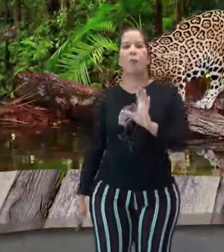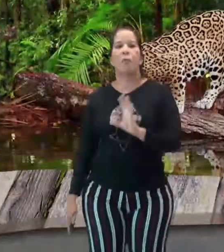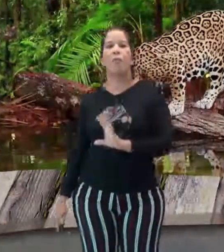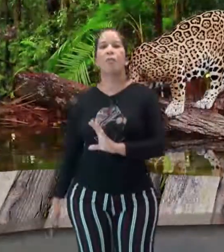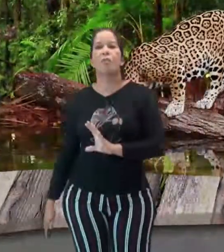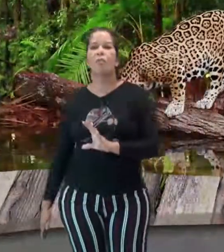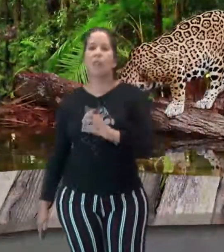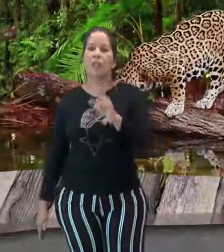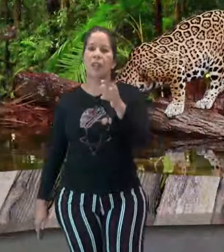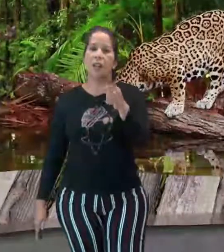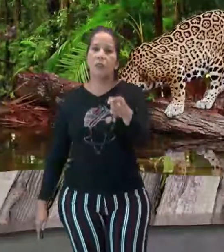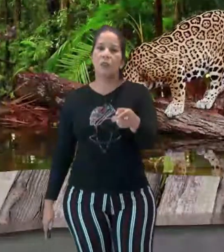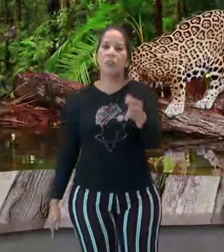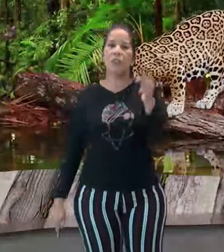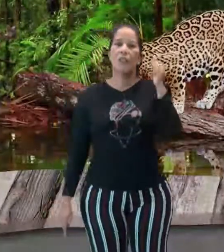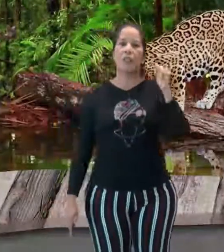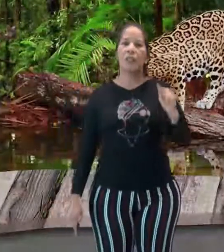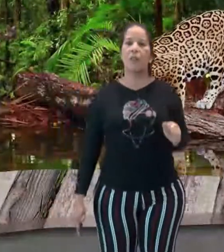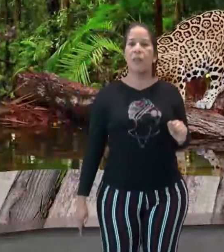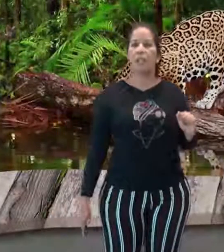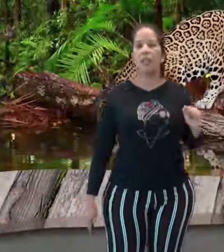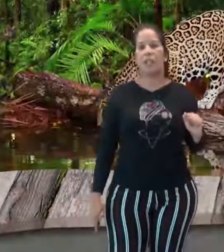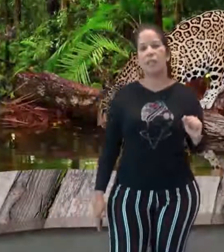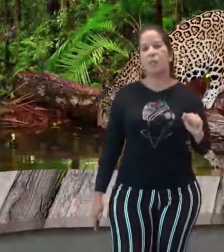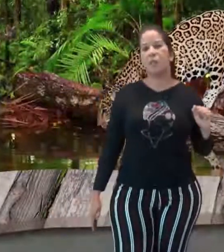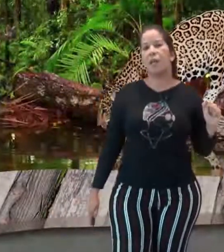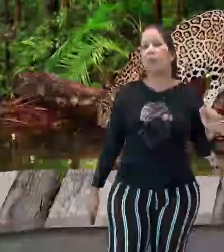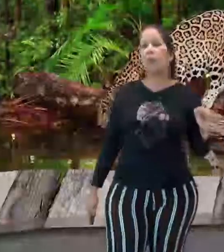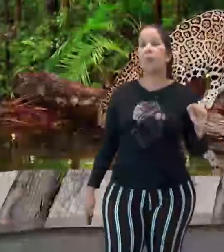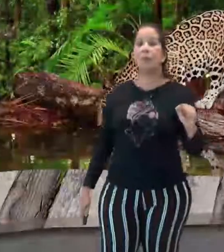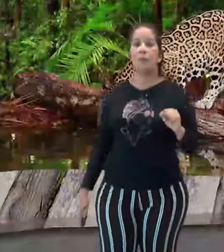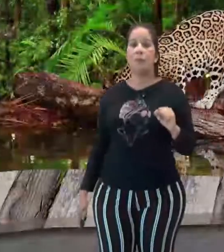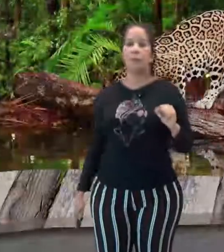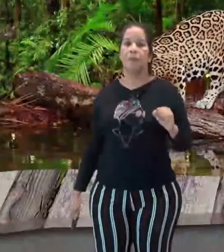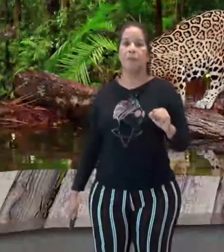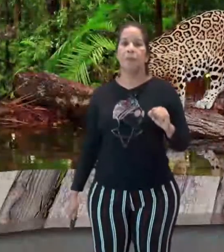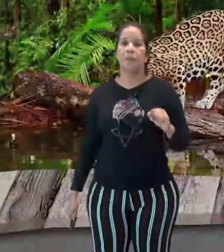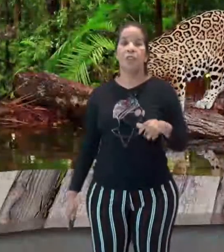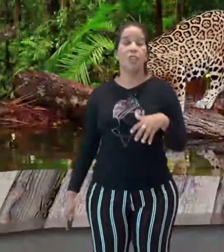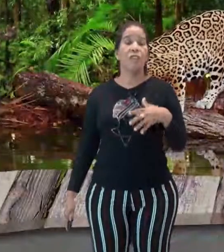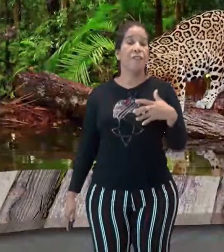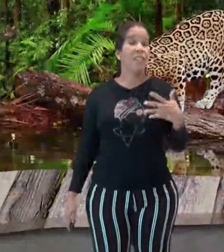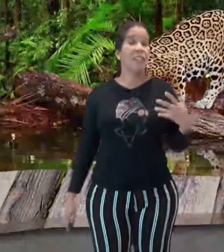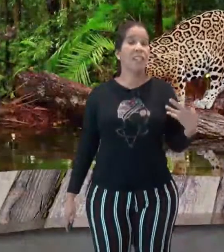esses hormônios estão atuando agora aqui também na questão da reprodução,